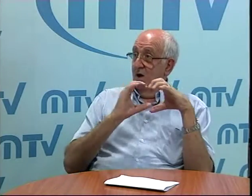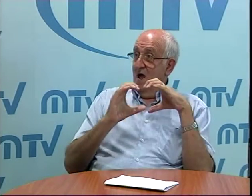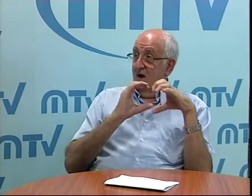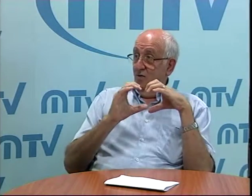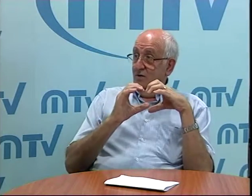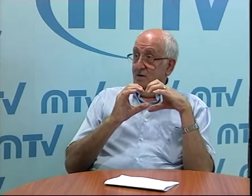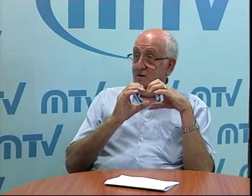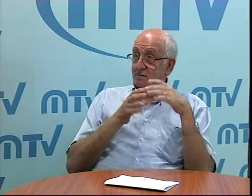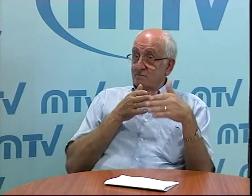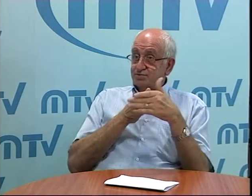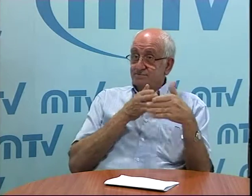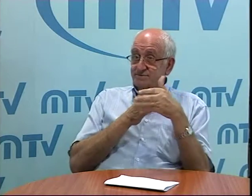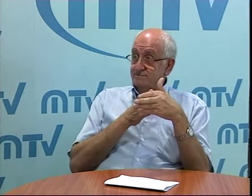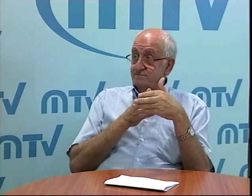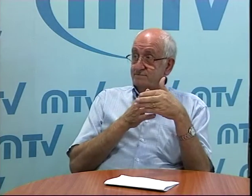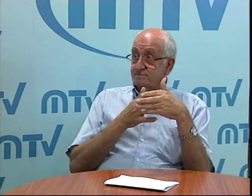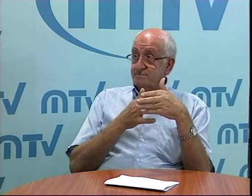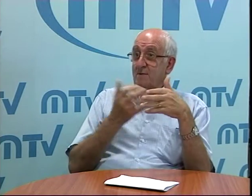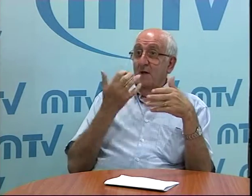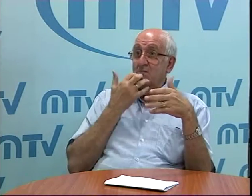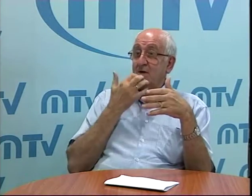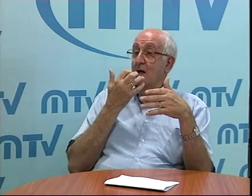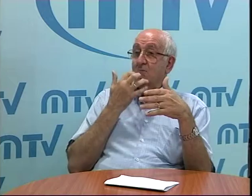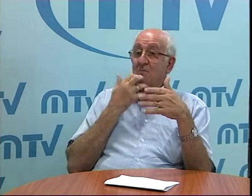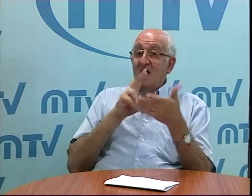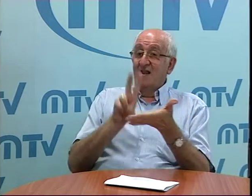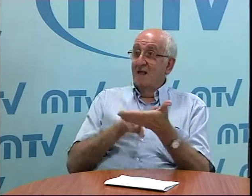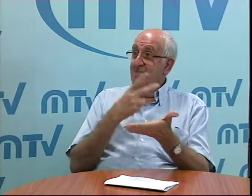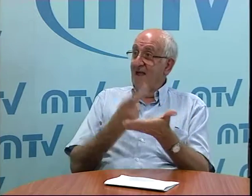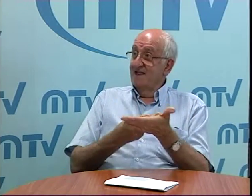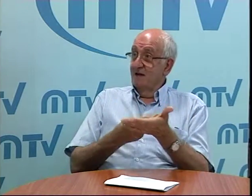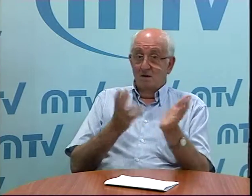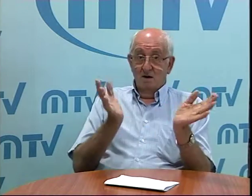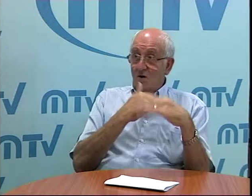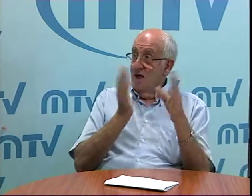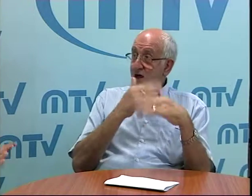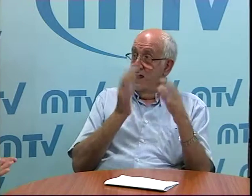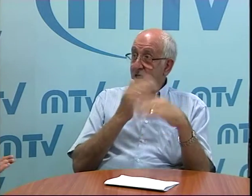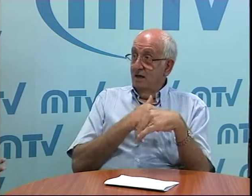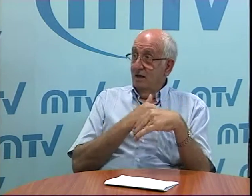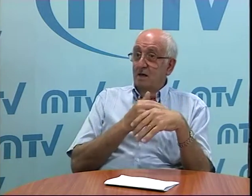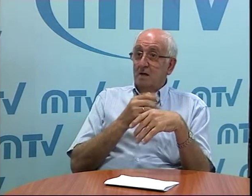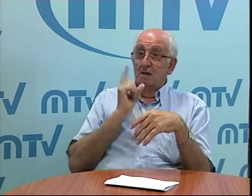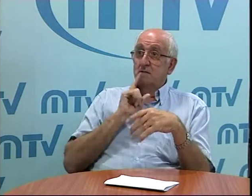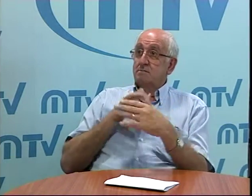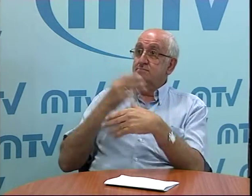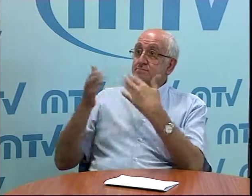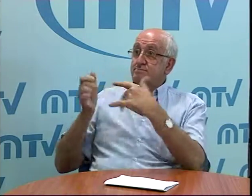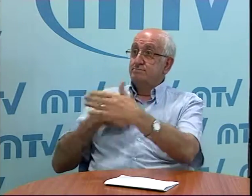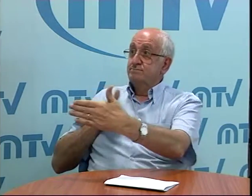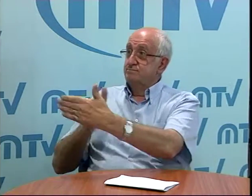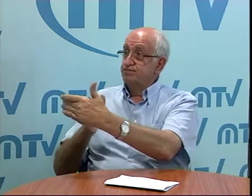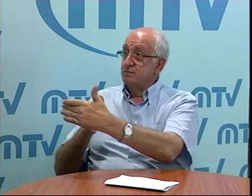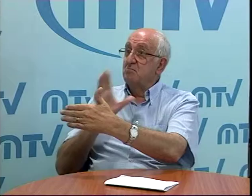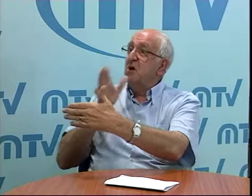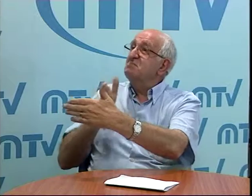Dificultades, problemas, la barrera de comunicación, ¿te refieres a eso? Por ejemplo, no tenemos intérprete, los